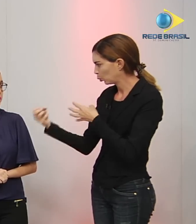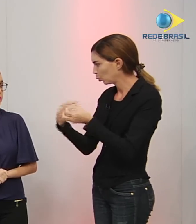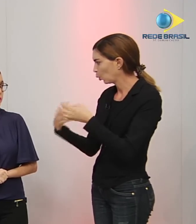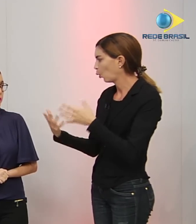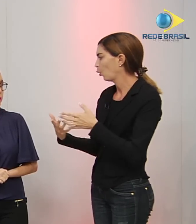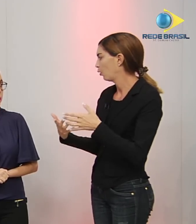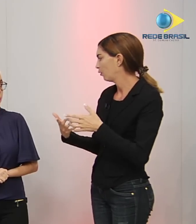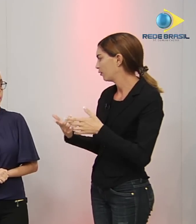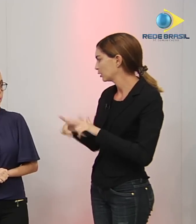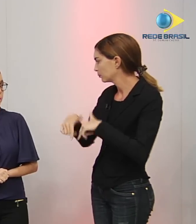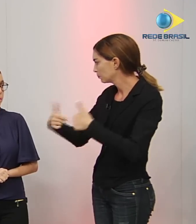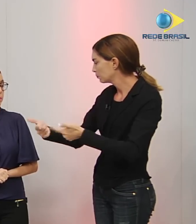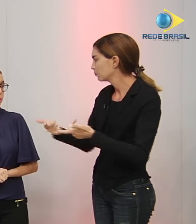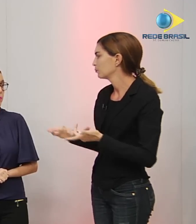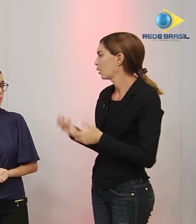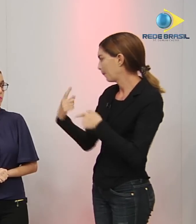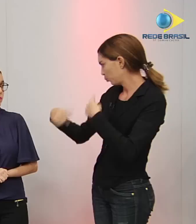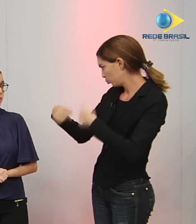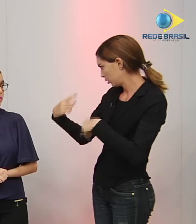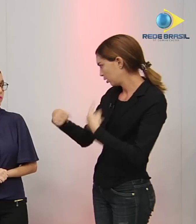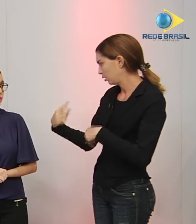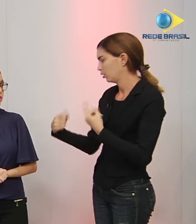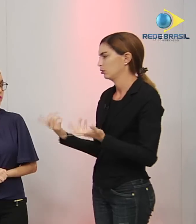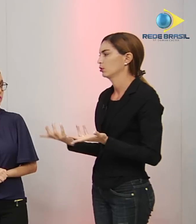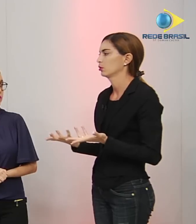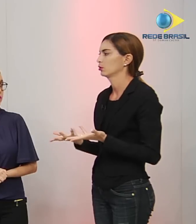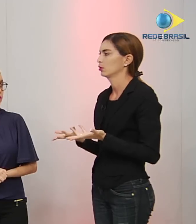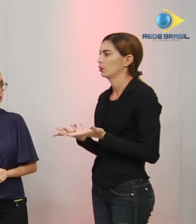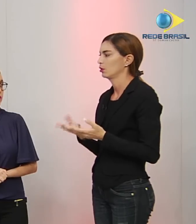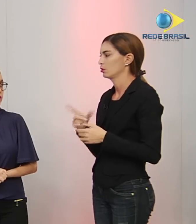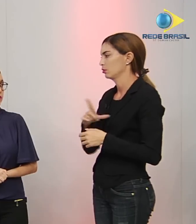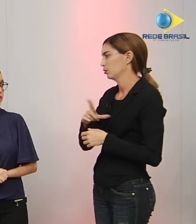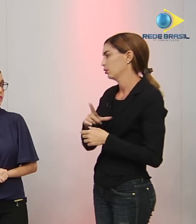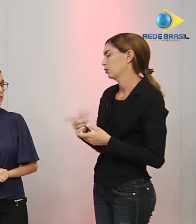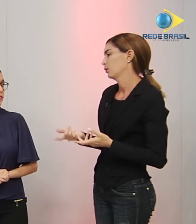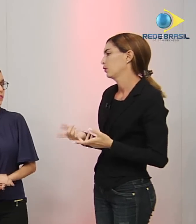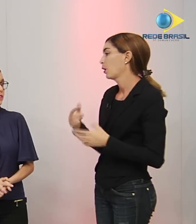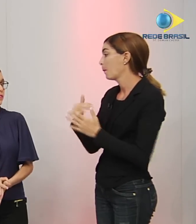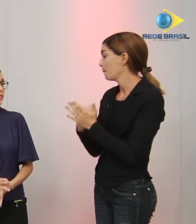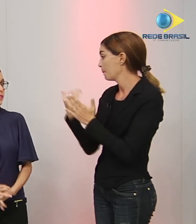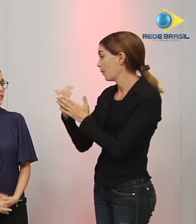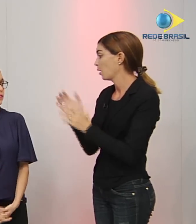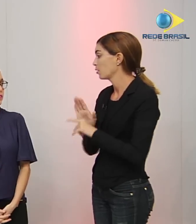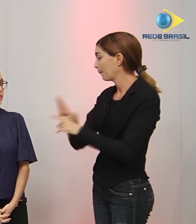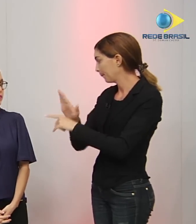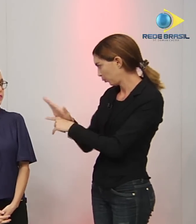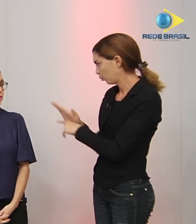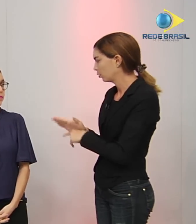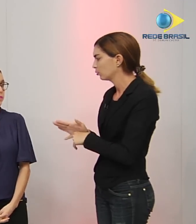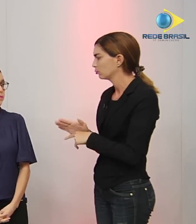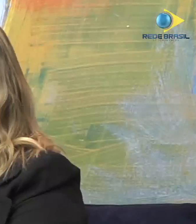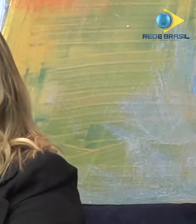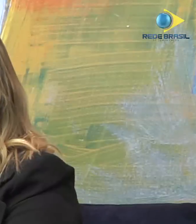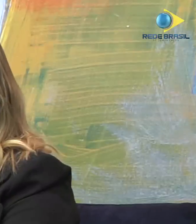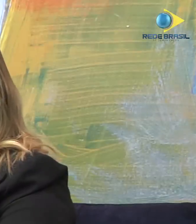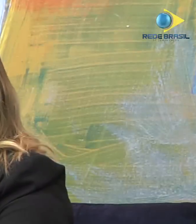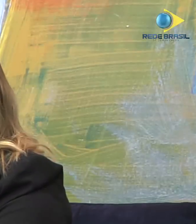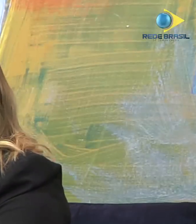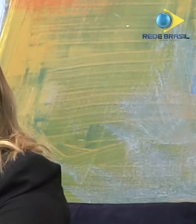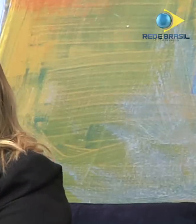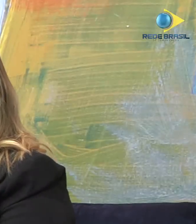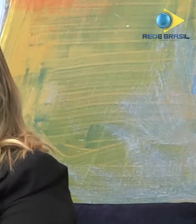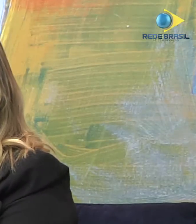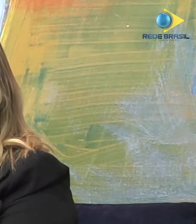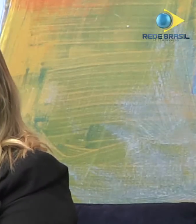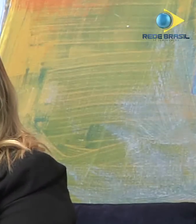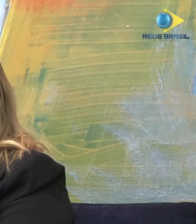iniciativas, não é? Políticas, para que haja, digamos assim, mais apoio a esse público? Nós estamos